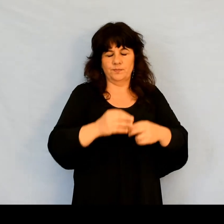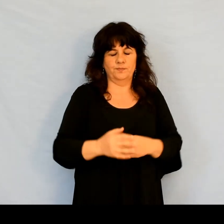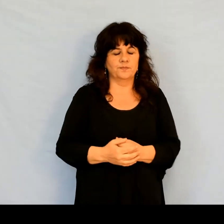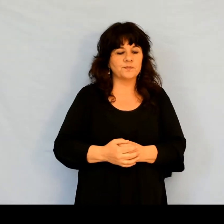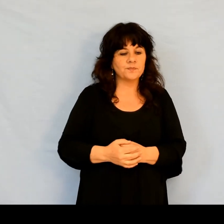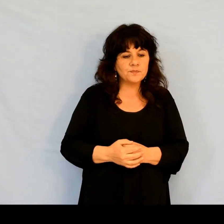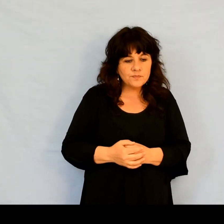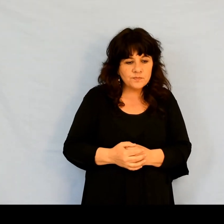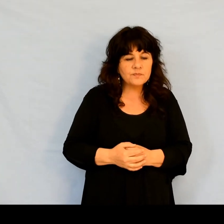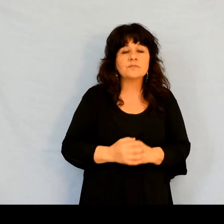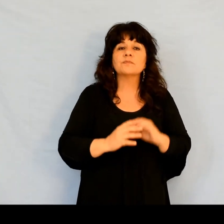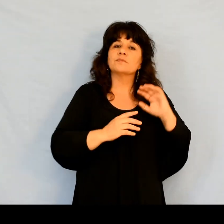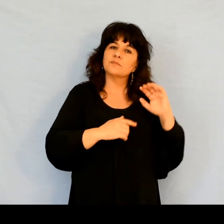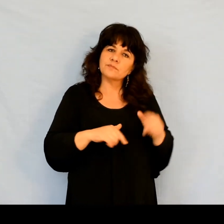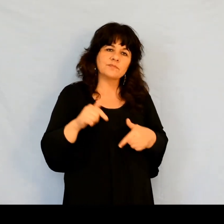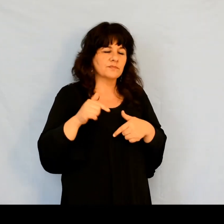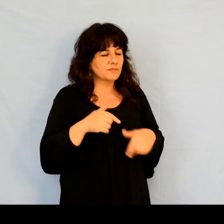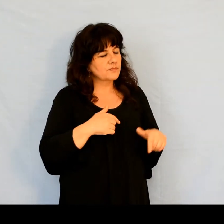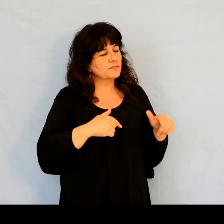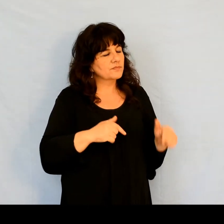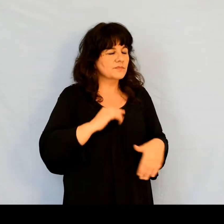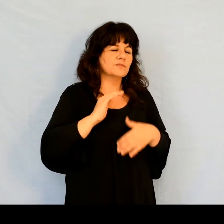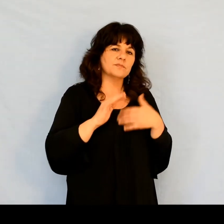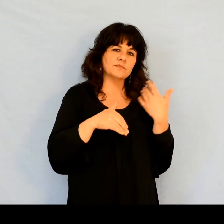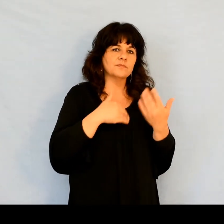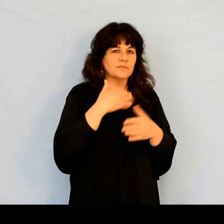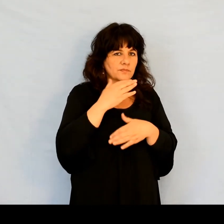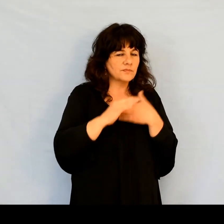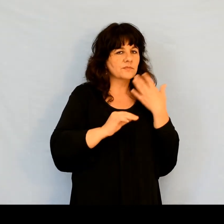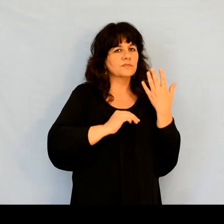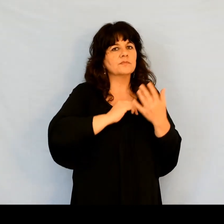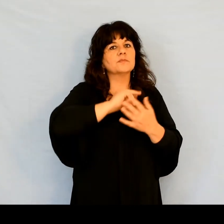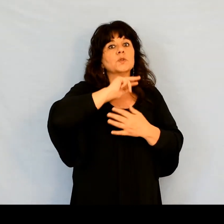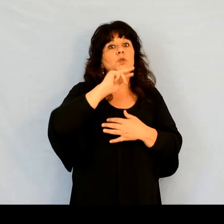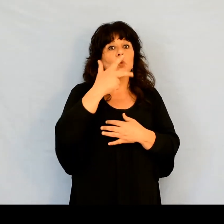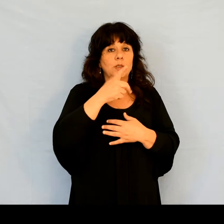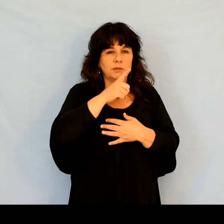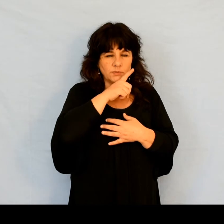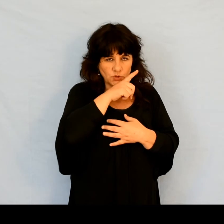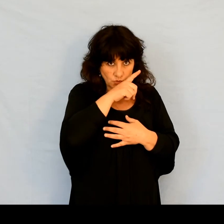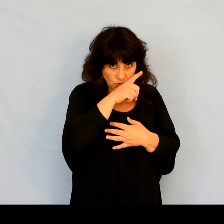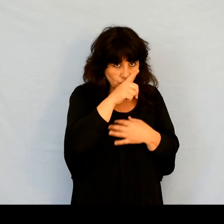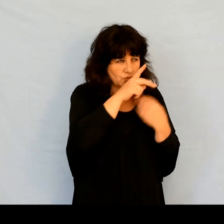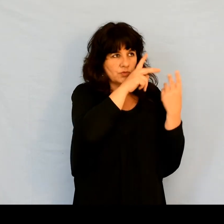Le 3e jour, Abraham, levant les yeux, vit l'endroit de loin.